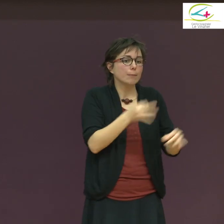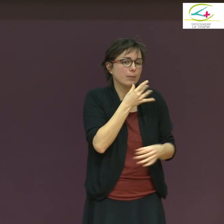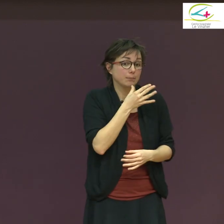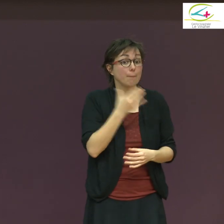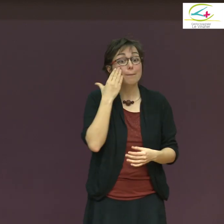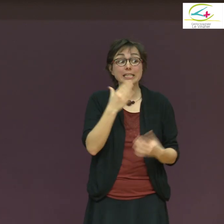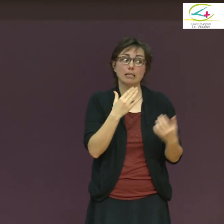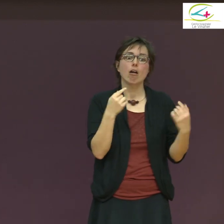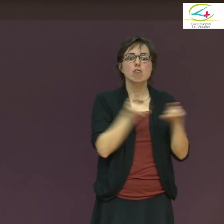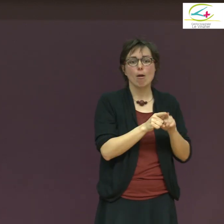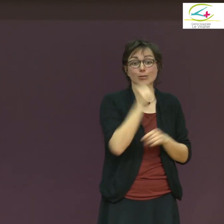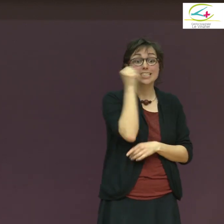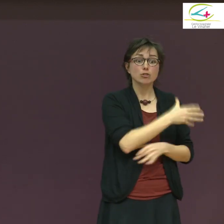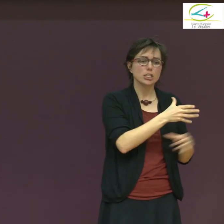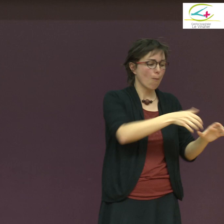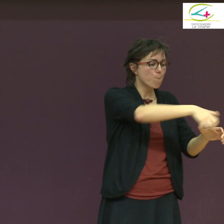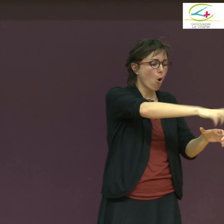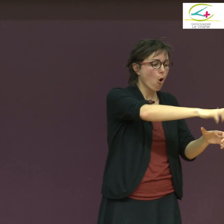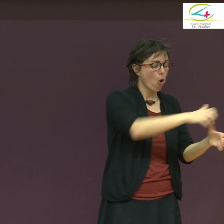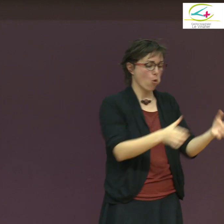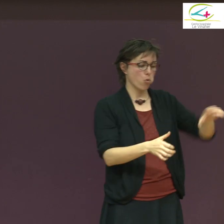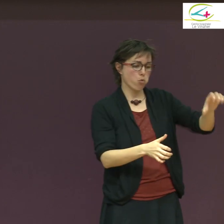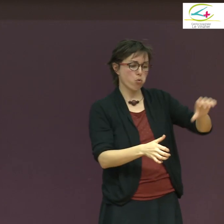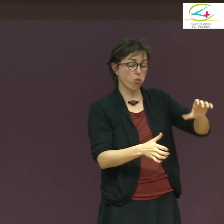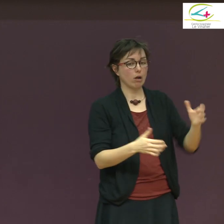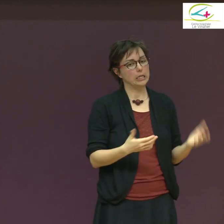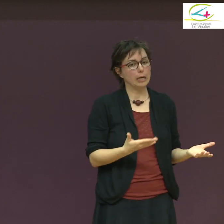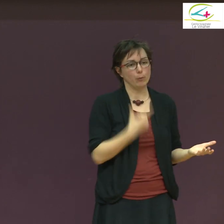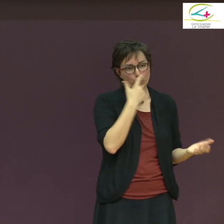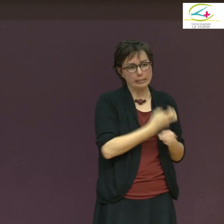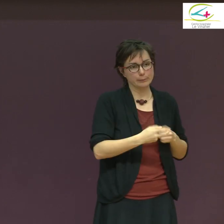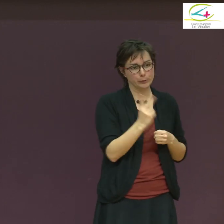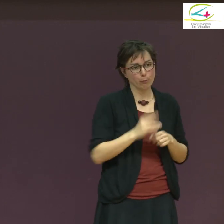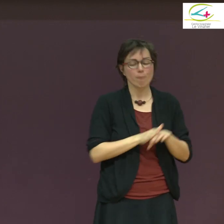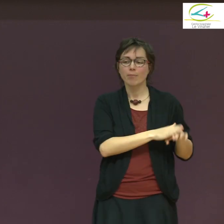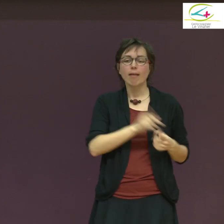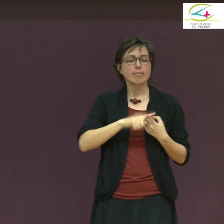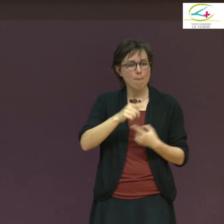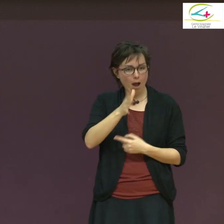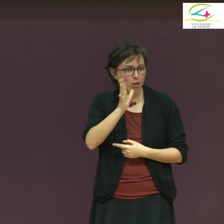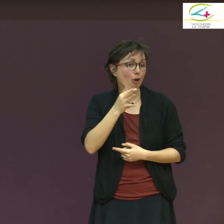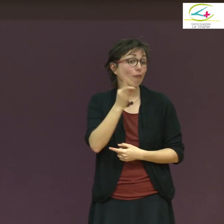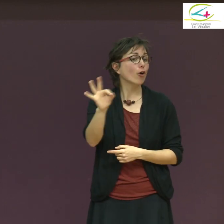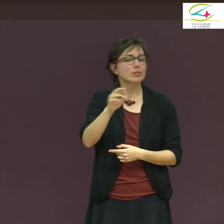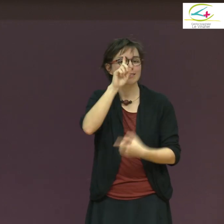ça ne va pas être bon. On responsabilise les médias, j'en ai parlé, l'alcool, on n'en parle pas en France, donc j'en parle pas.